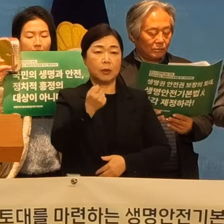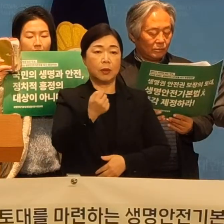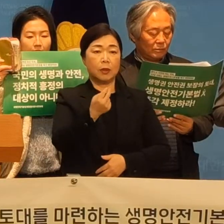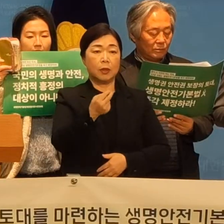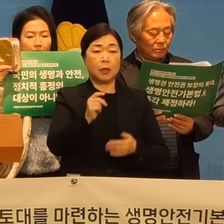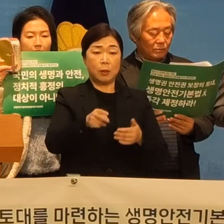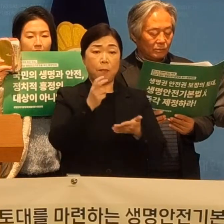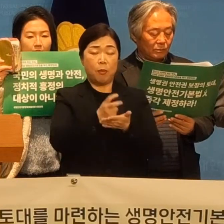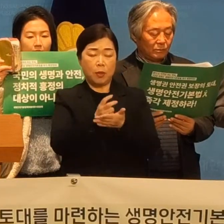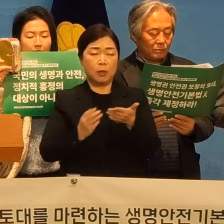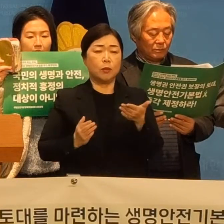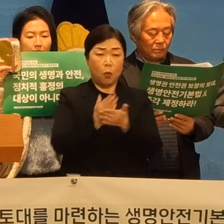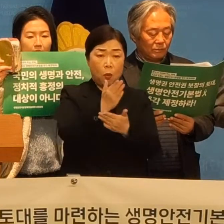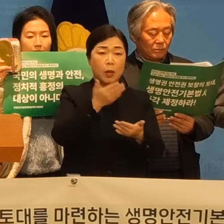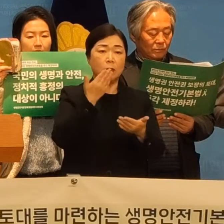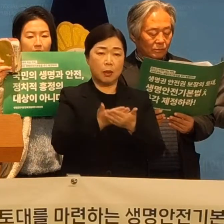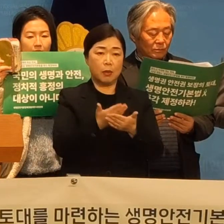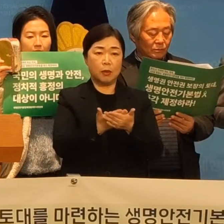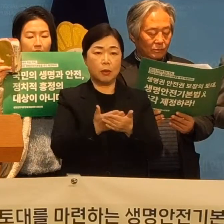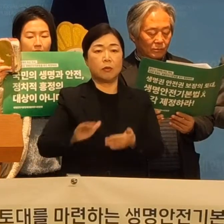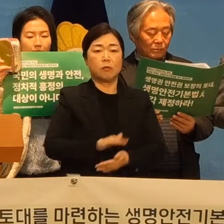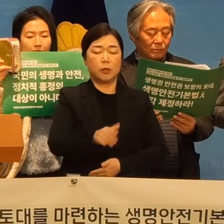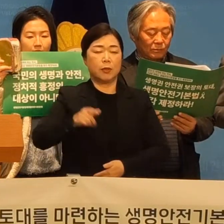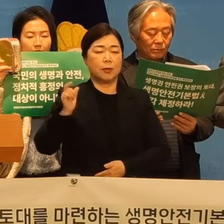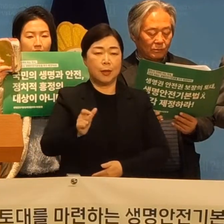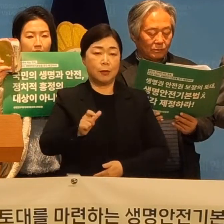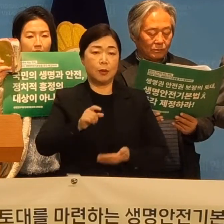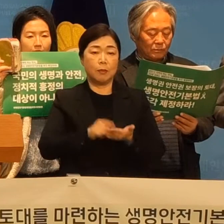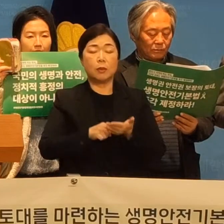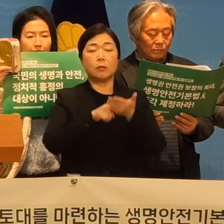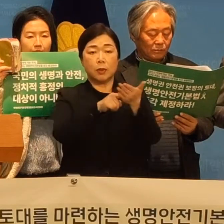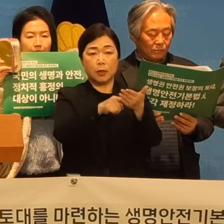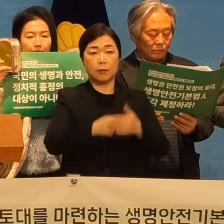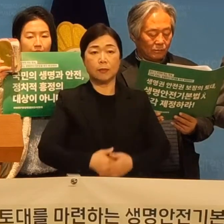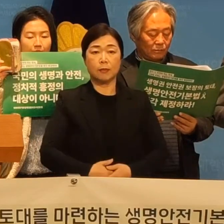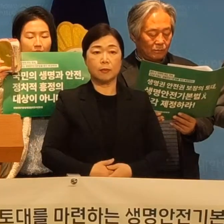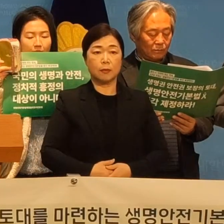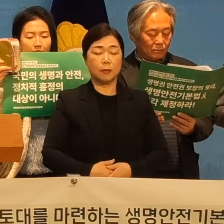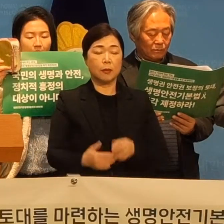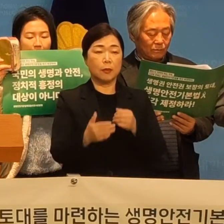생명안전기본법을 통과시킬 것을 강력히 촉구합니다. 이를 위해